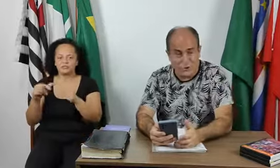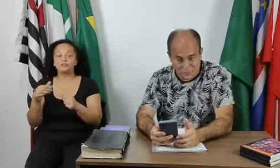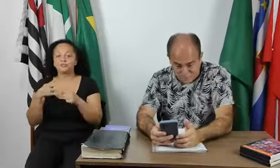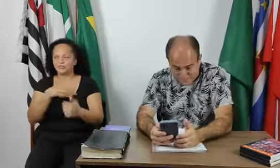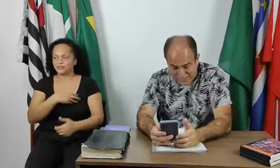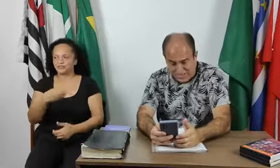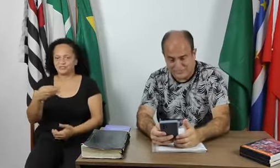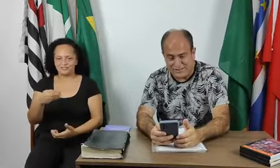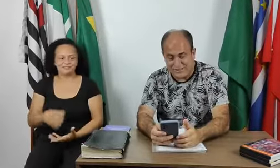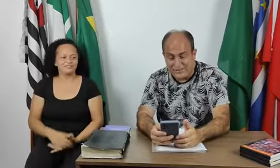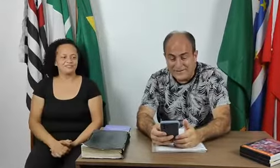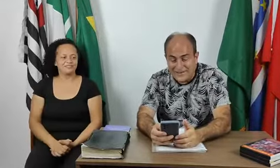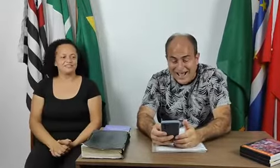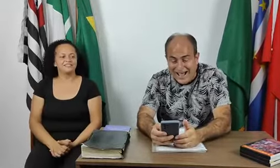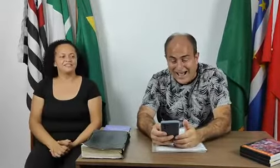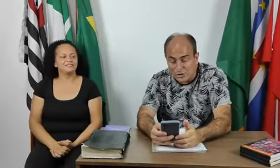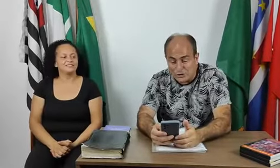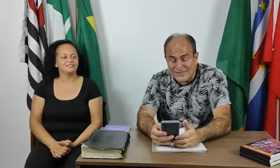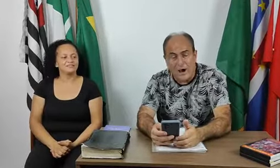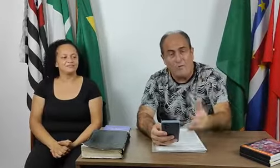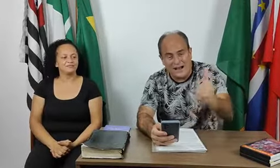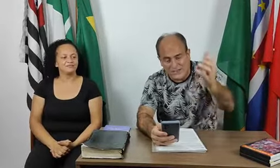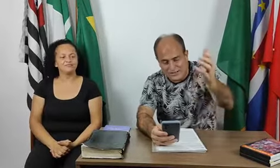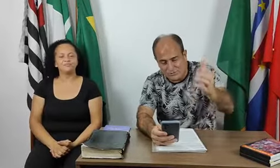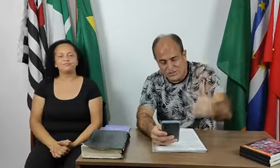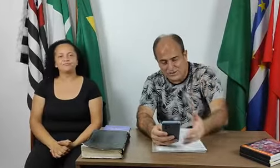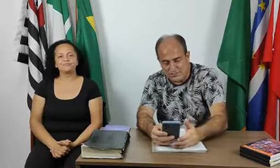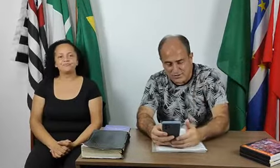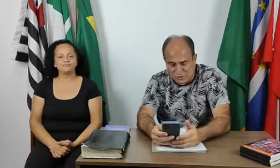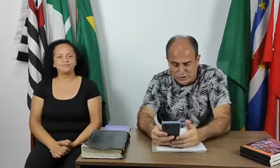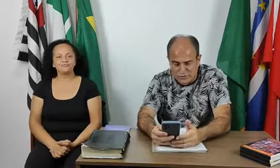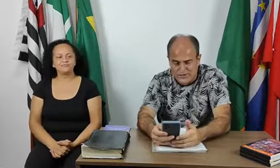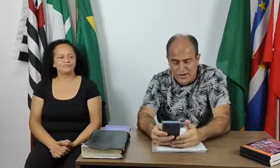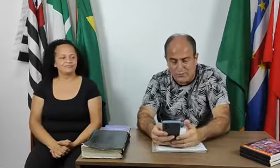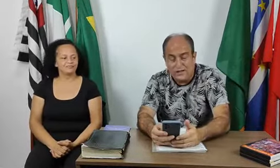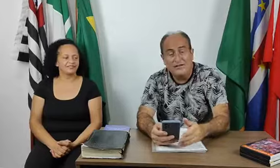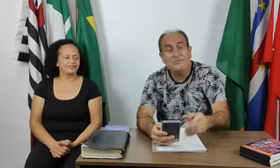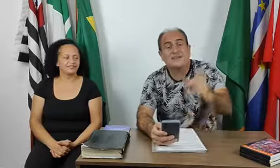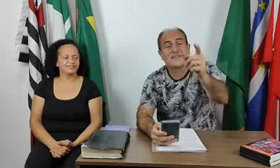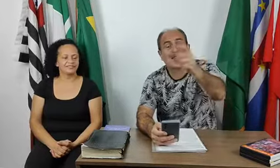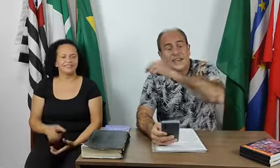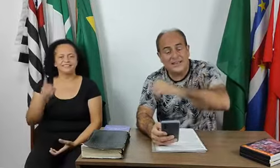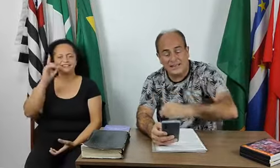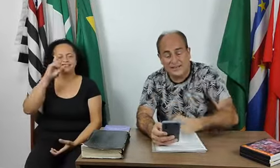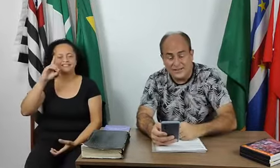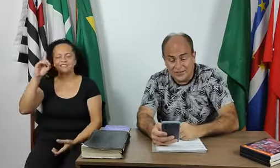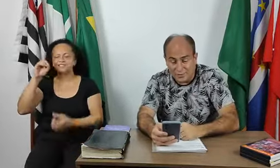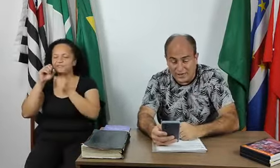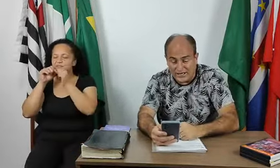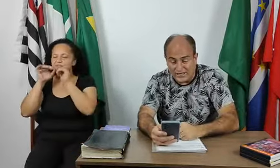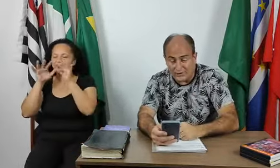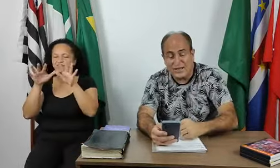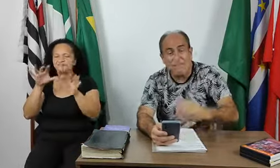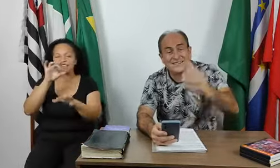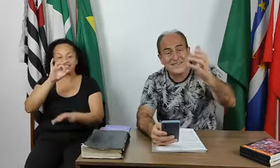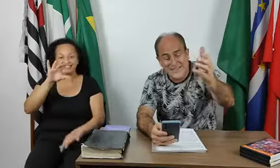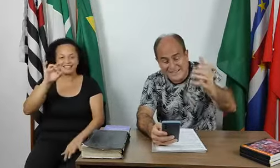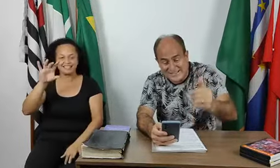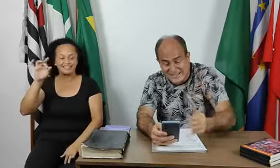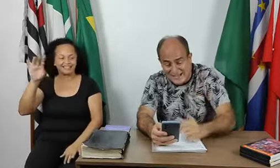do nome, o Gustavo, né? A Joselma Ramos, Deus abençoe Joselma, Mislene, glória a Deus,